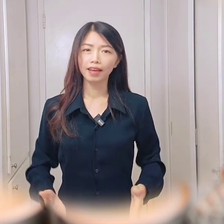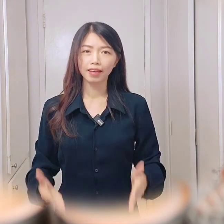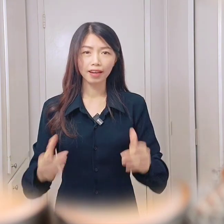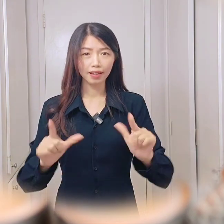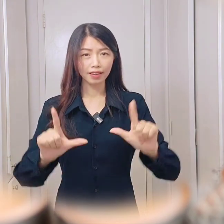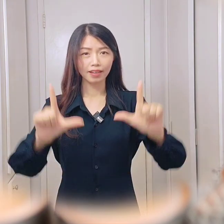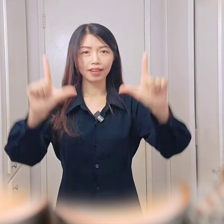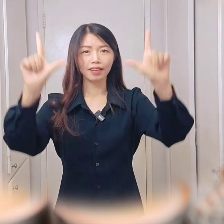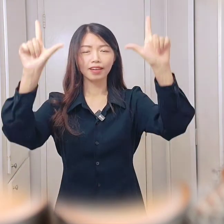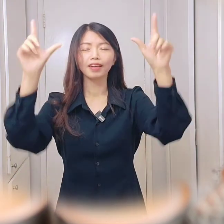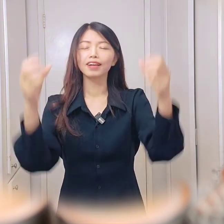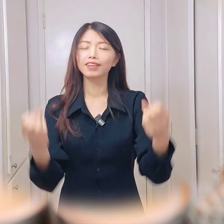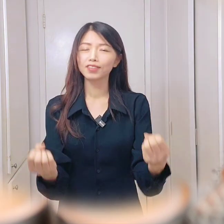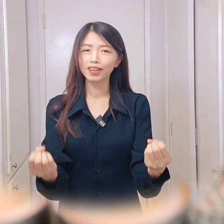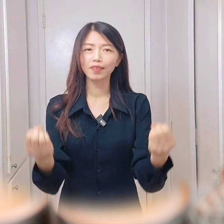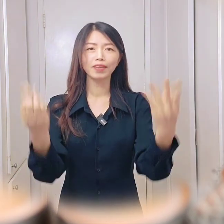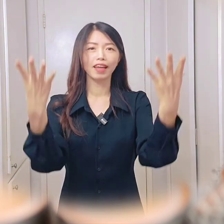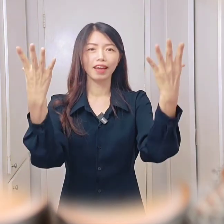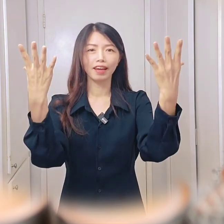생일